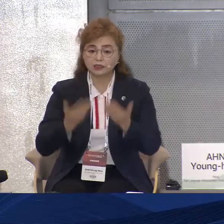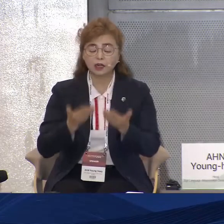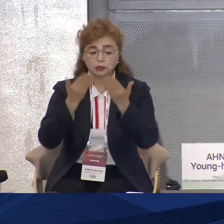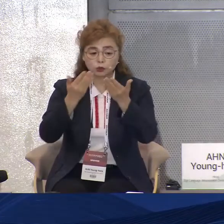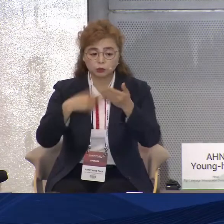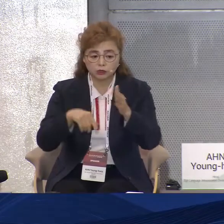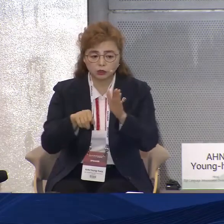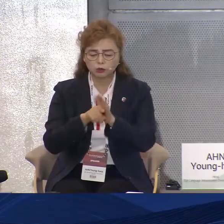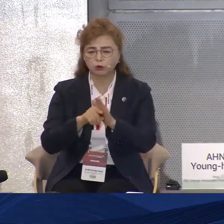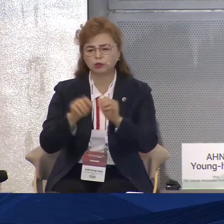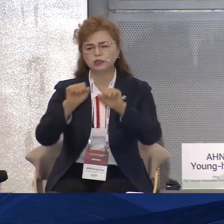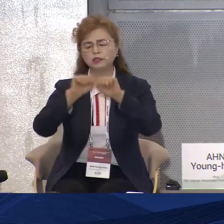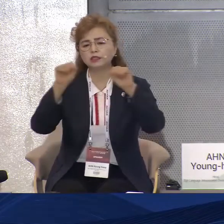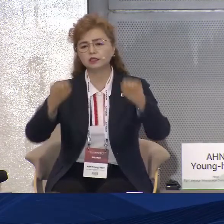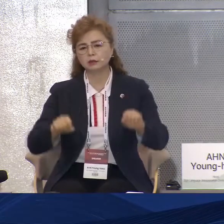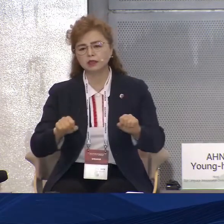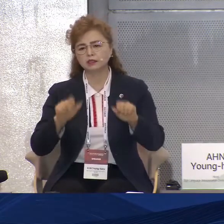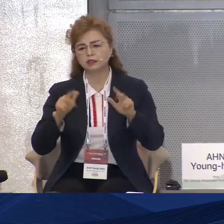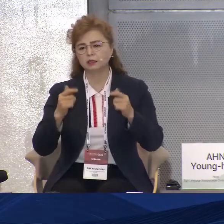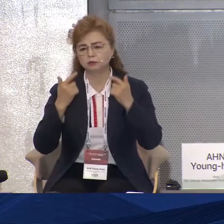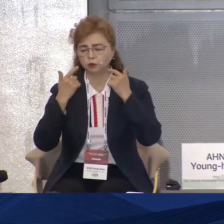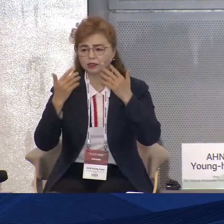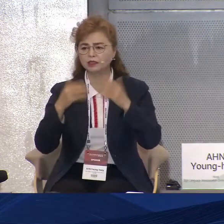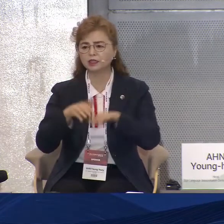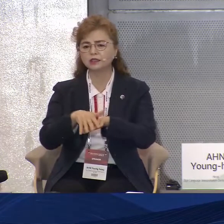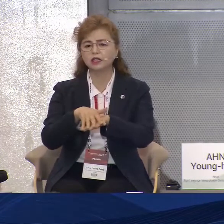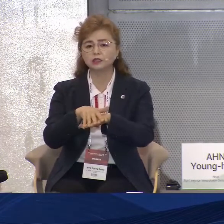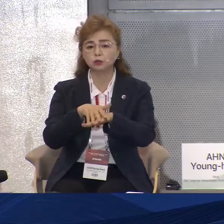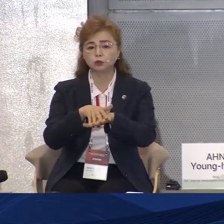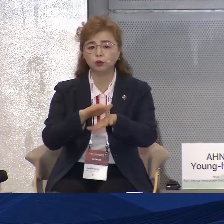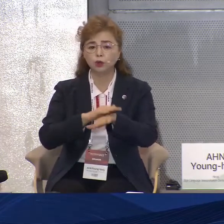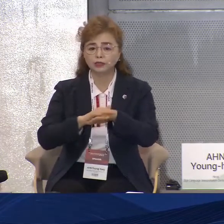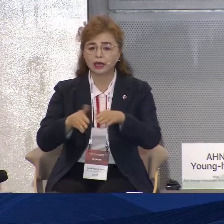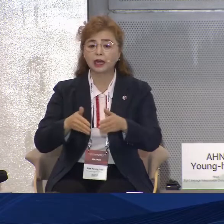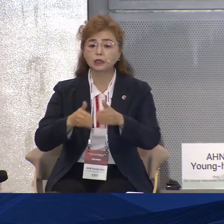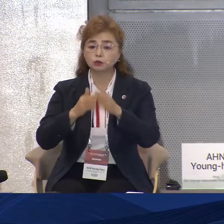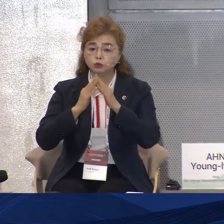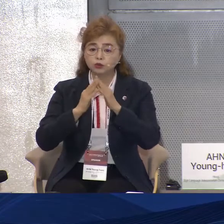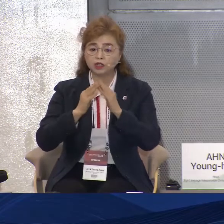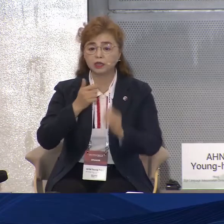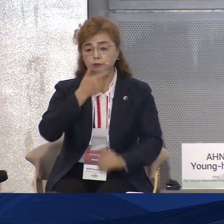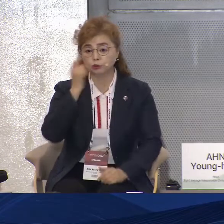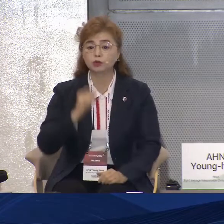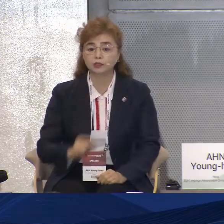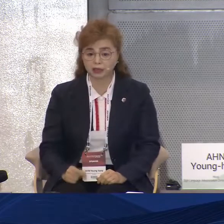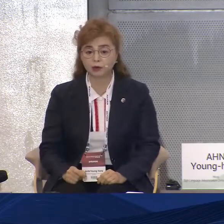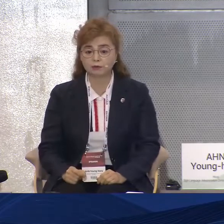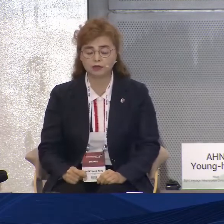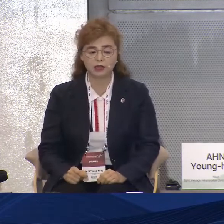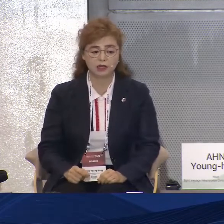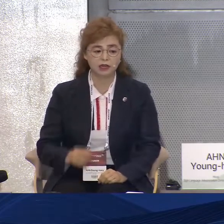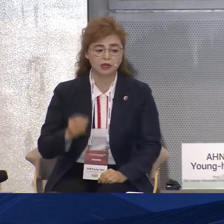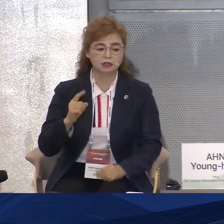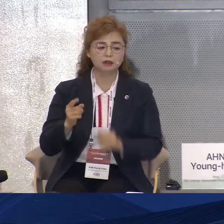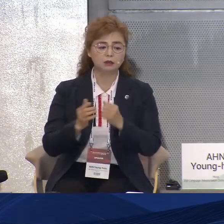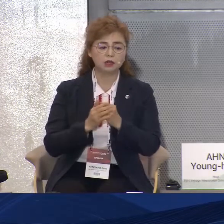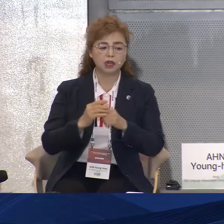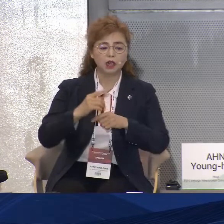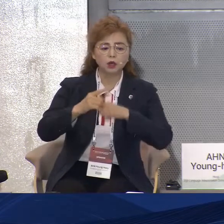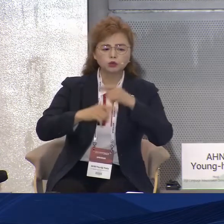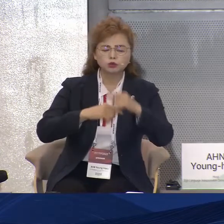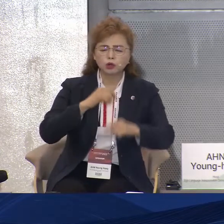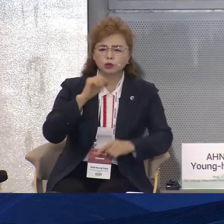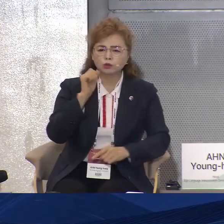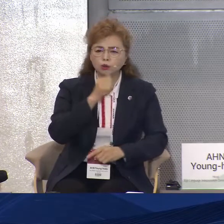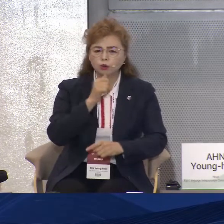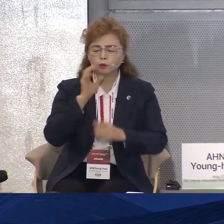보장 확실히 해주기 위해서도 시스템이 지금 확실하게 체계적으로 잘 구축된 게 부족한 상황입니다. 그